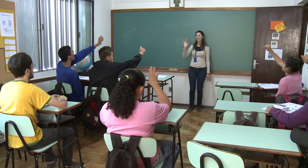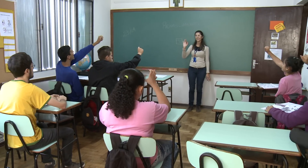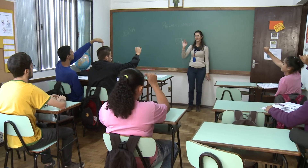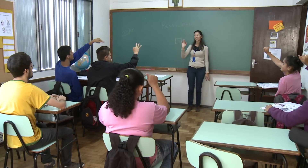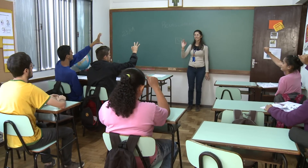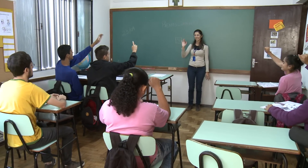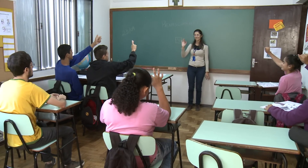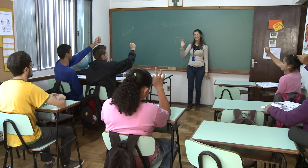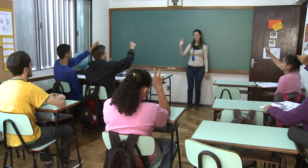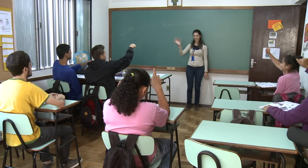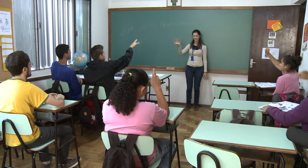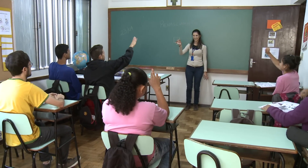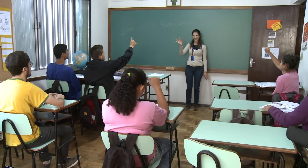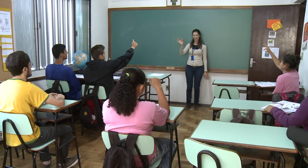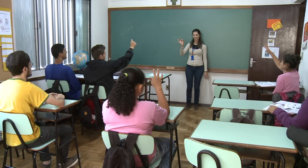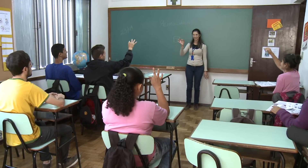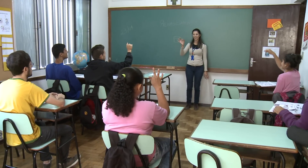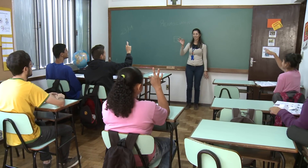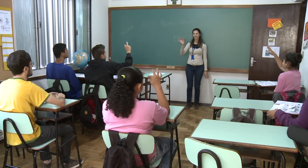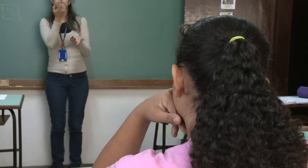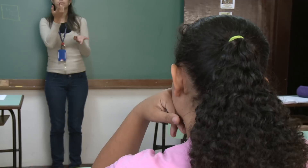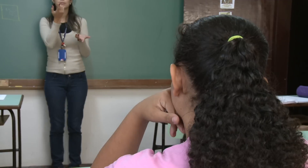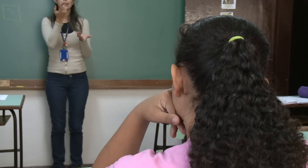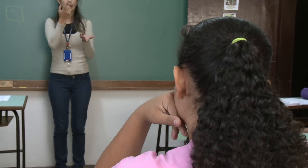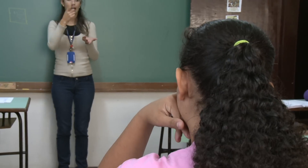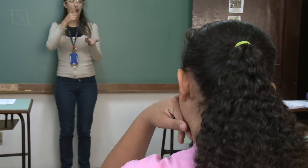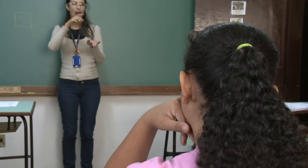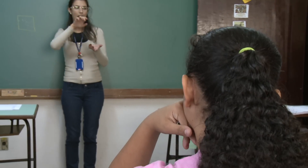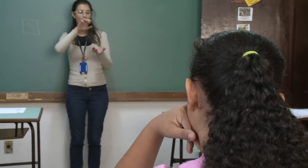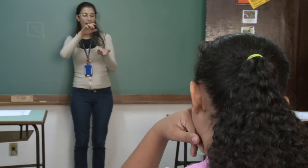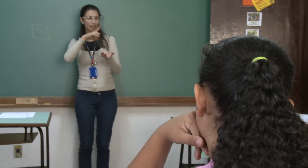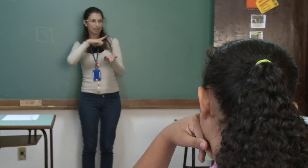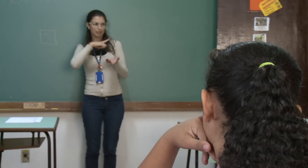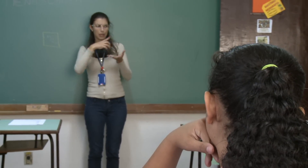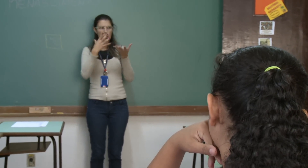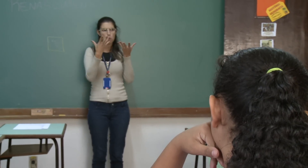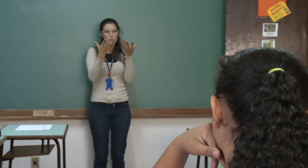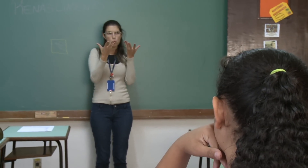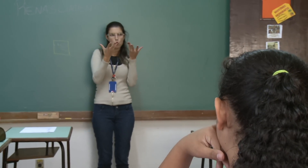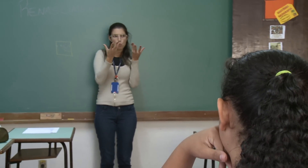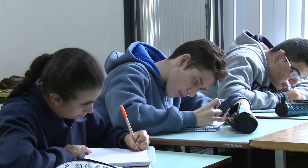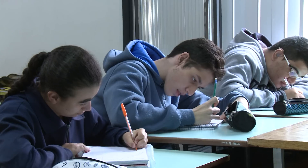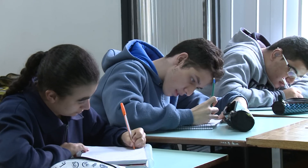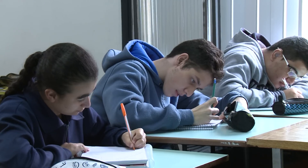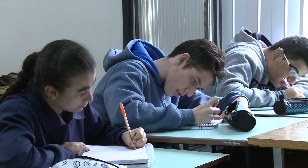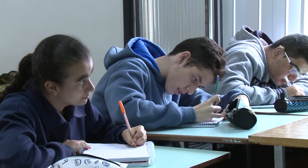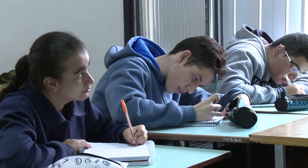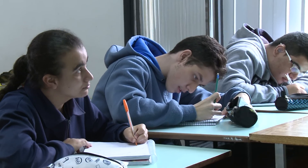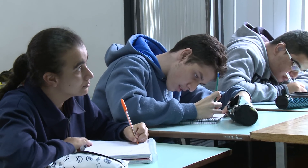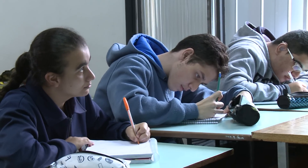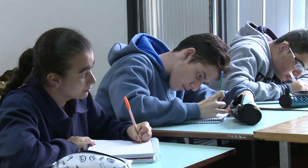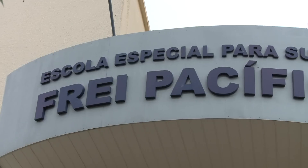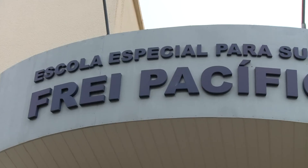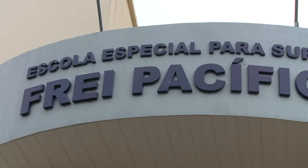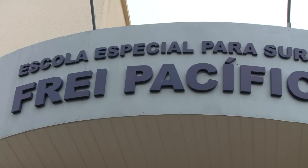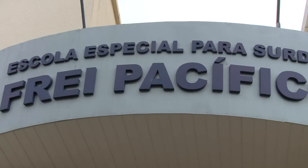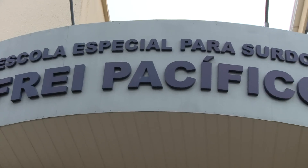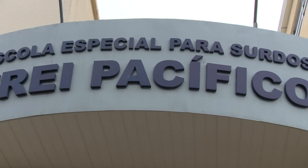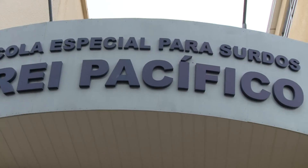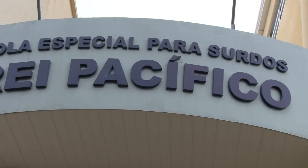Senhora Aparecida fundaram a instituição em 1956. Madre Clara Maria e o capuchinho Freio